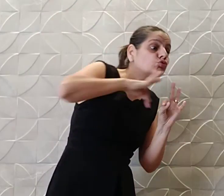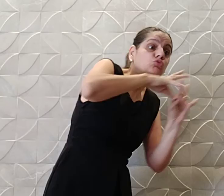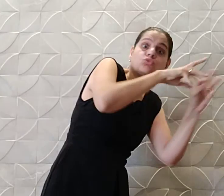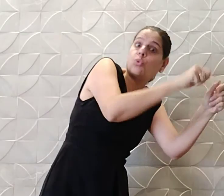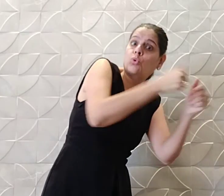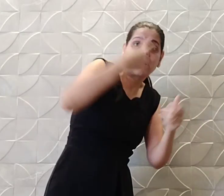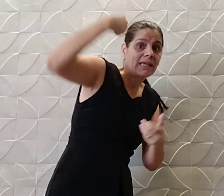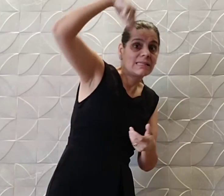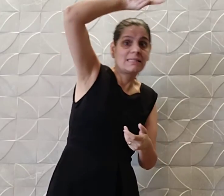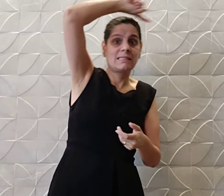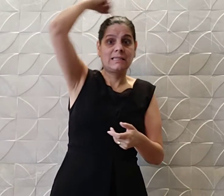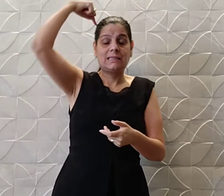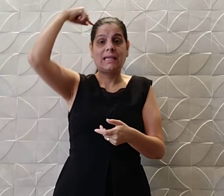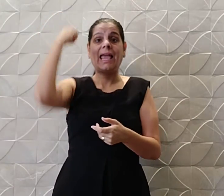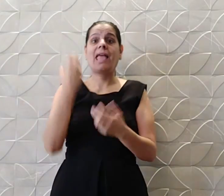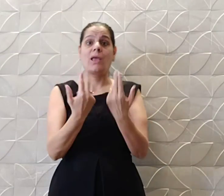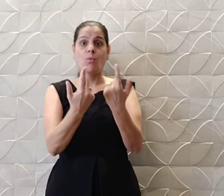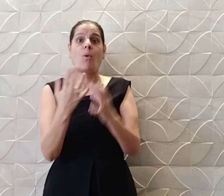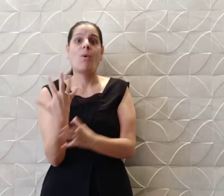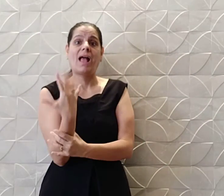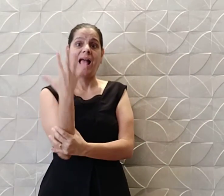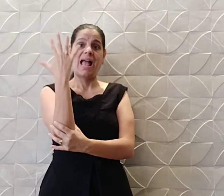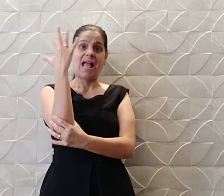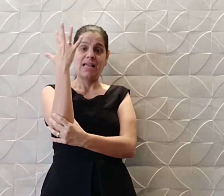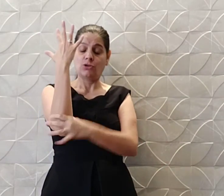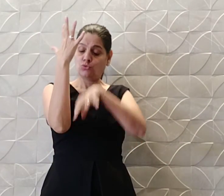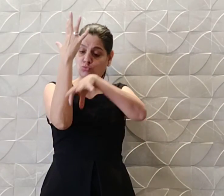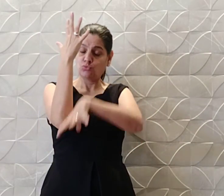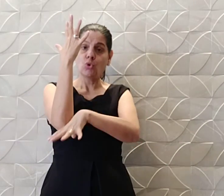da árvore são santas, os ramos também o serão.